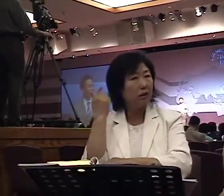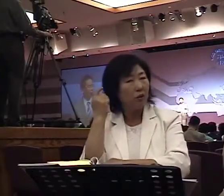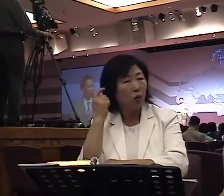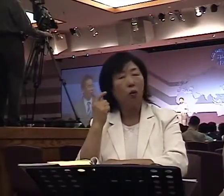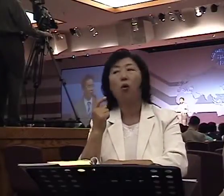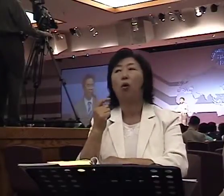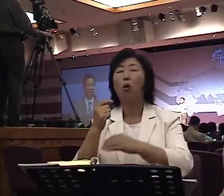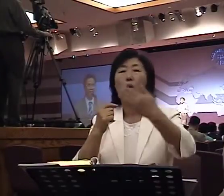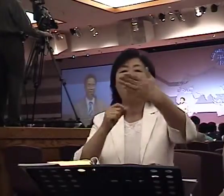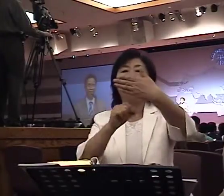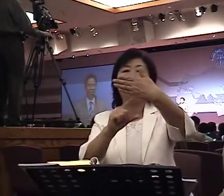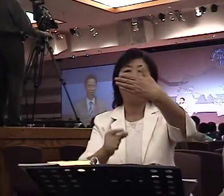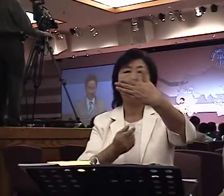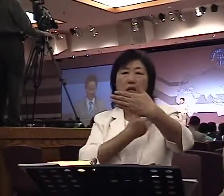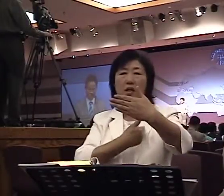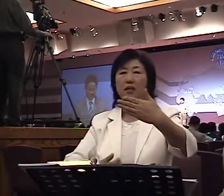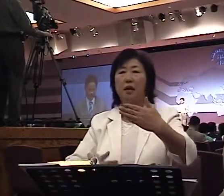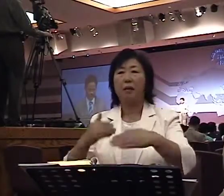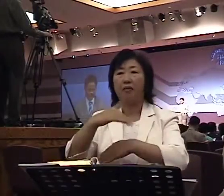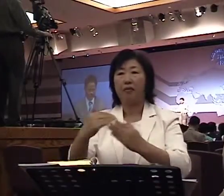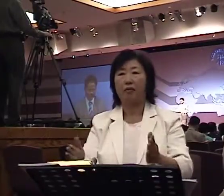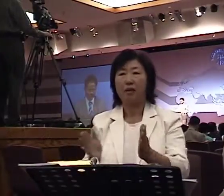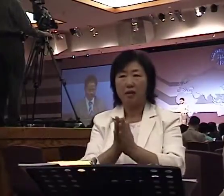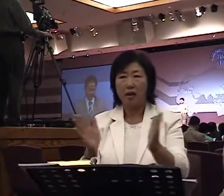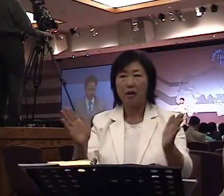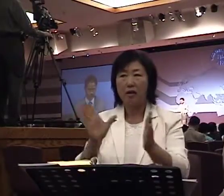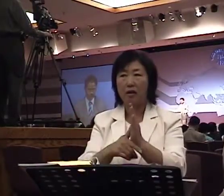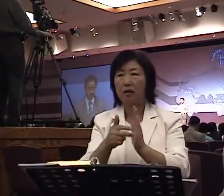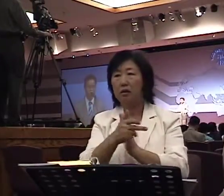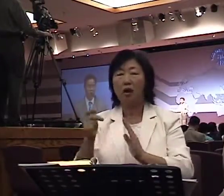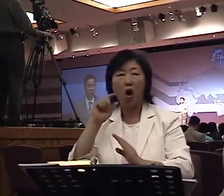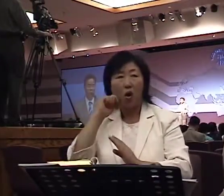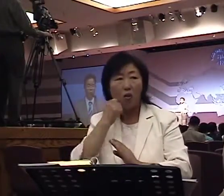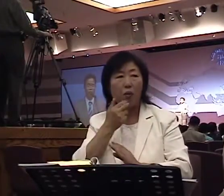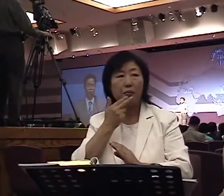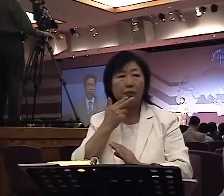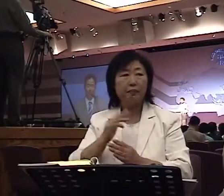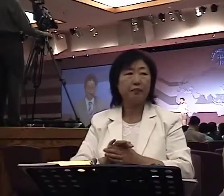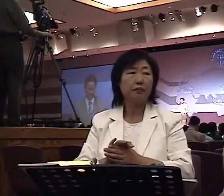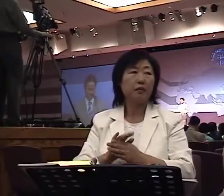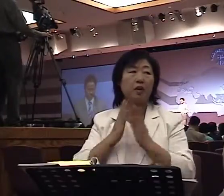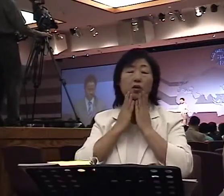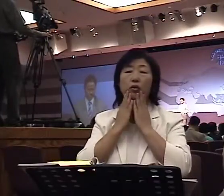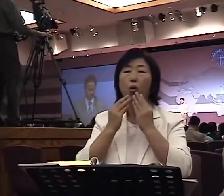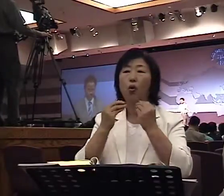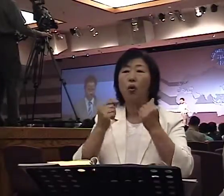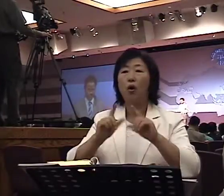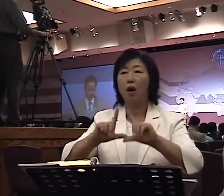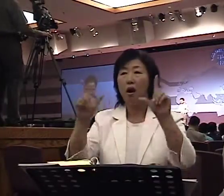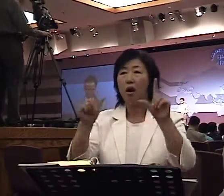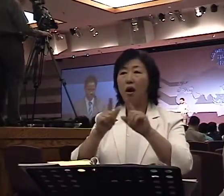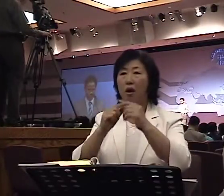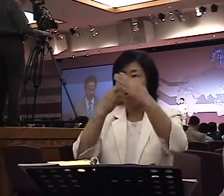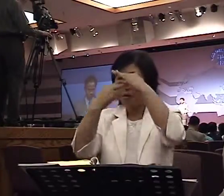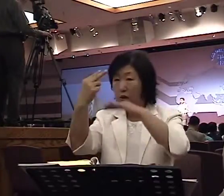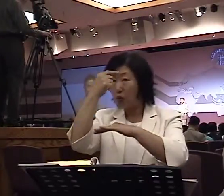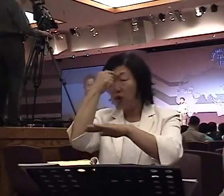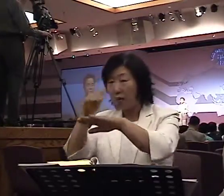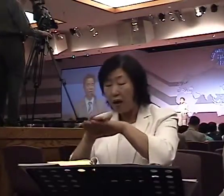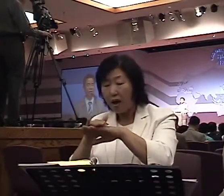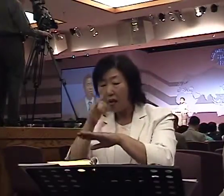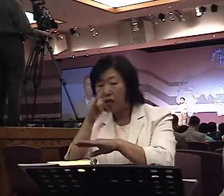제자반 시작하시는데 큰 어려움이 없을 것 같습니다. 이번 주 토요일 새벽 비전 예배입니다. 6월